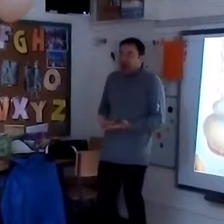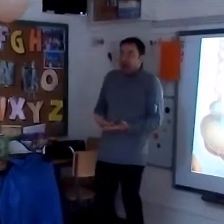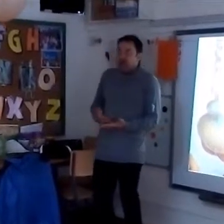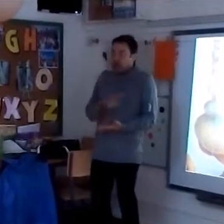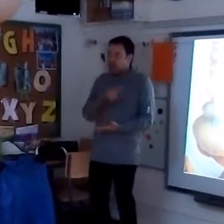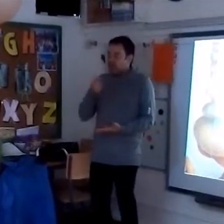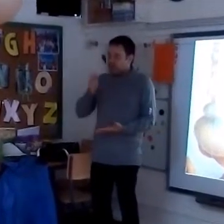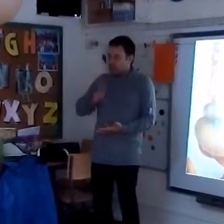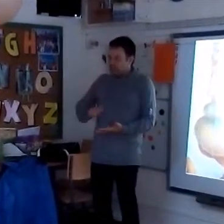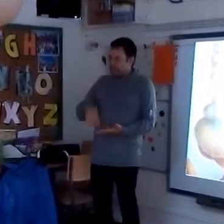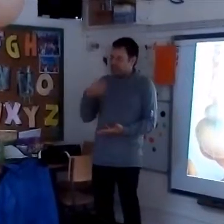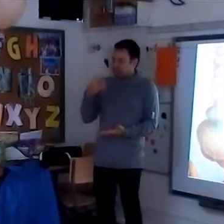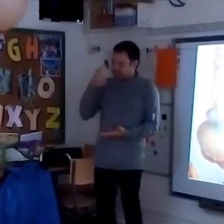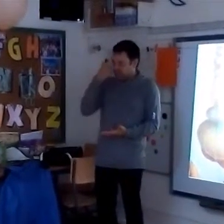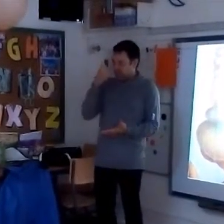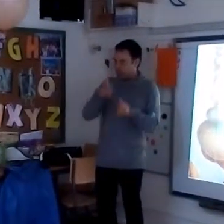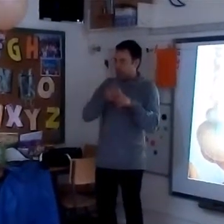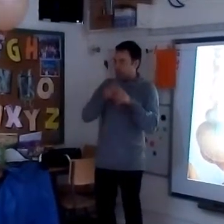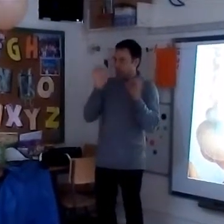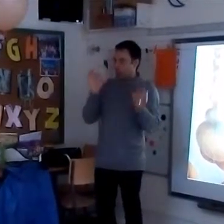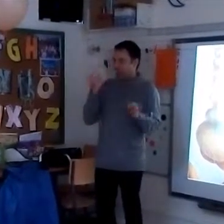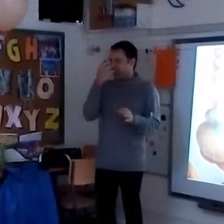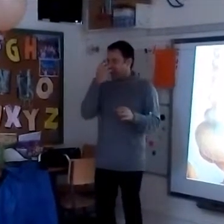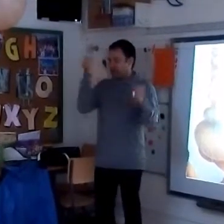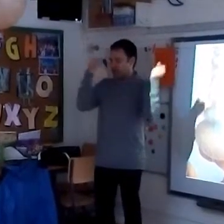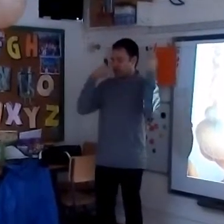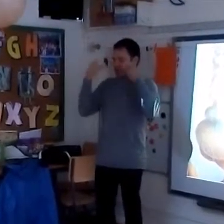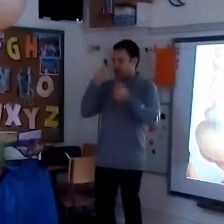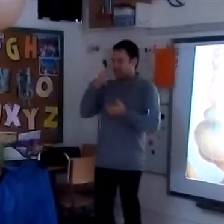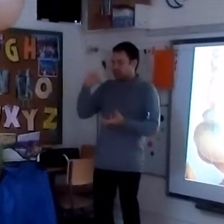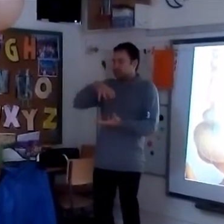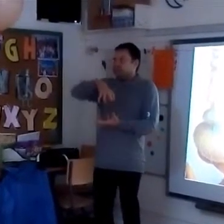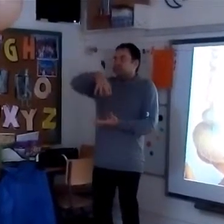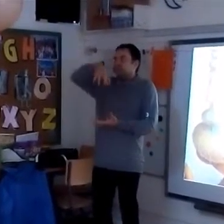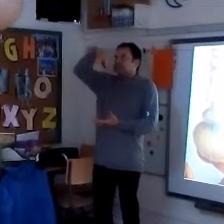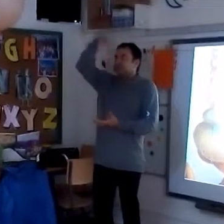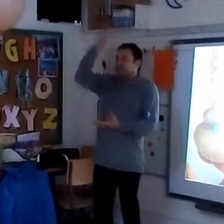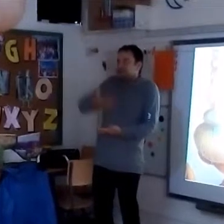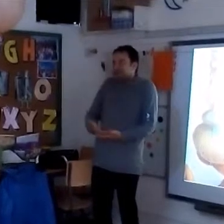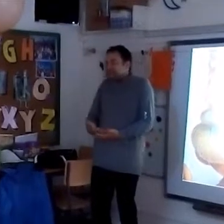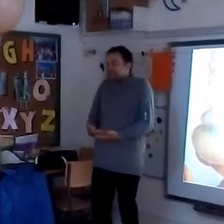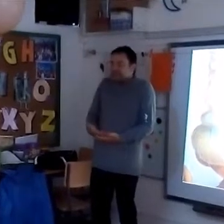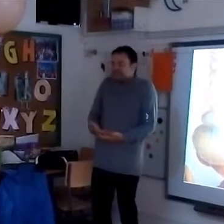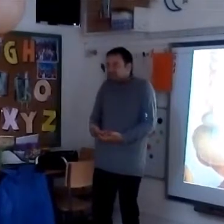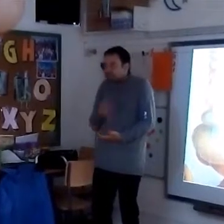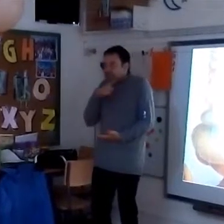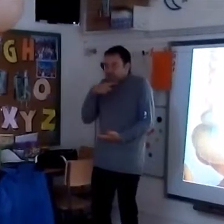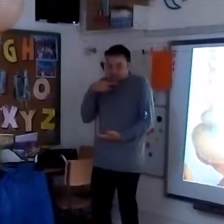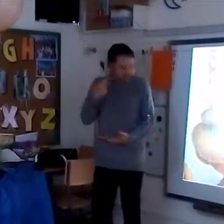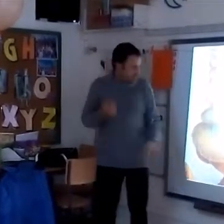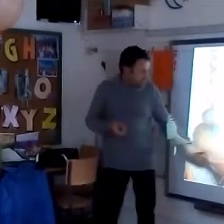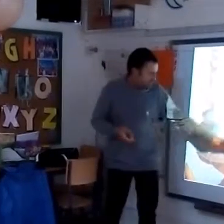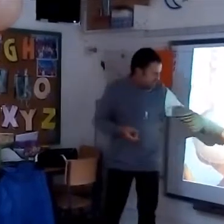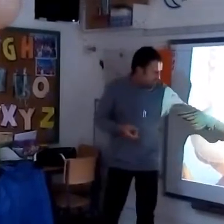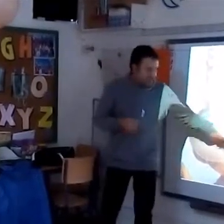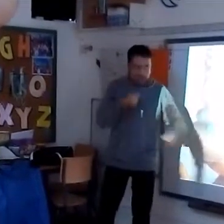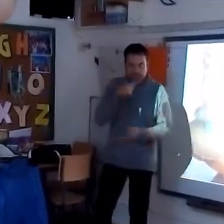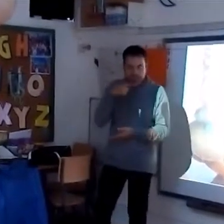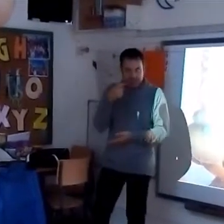con todos haciendo equilibrio, es muy profesional, como si fuera un trabajador de un circo, haciendo equilibrismo con los huevos.